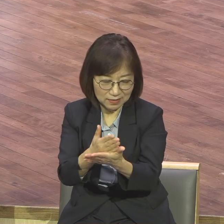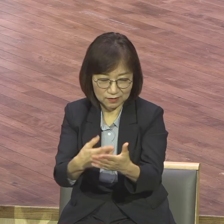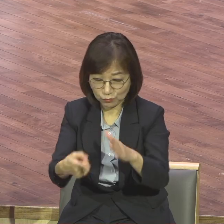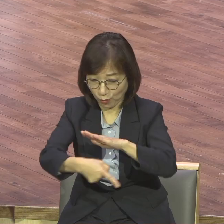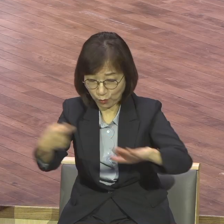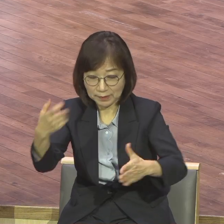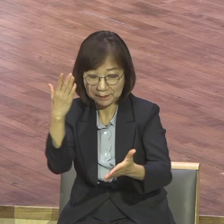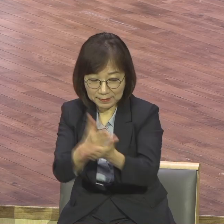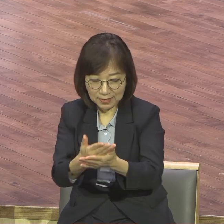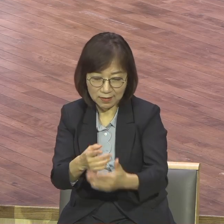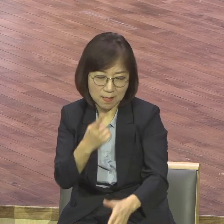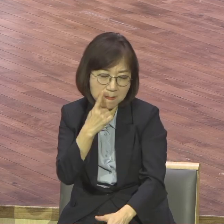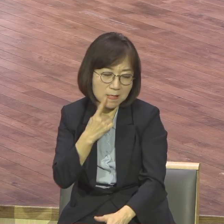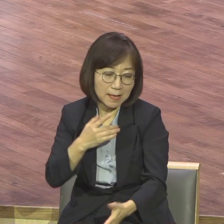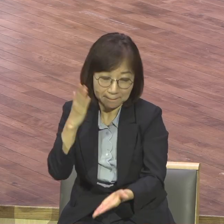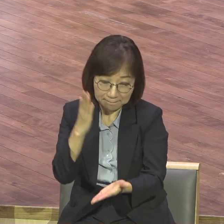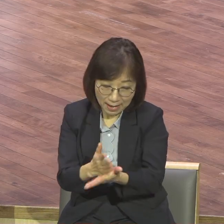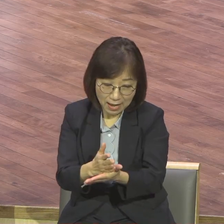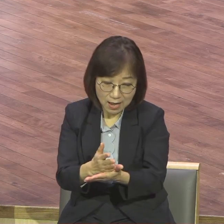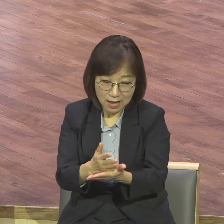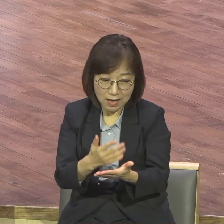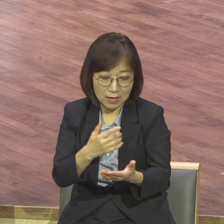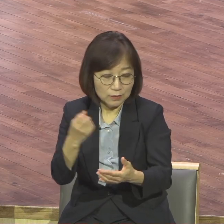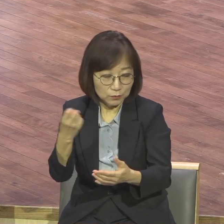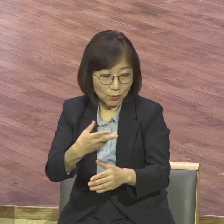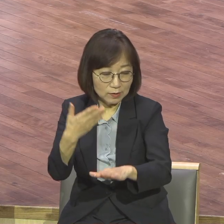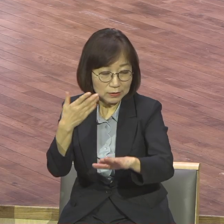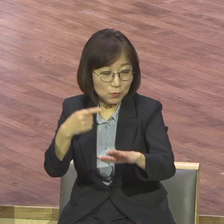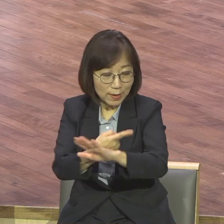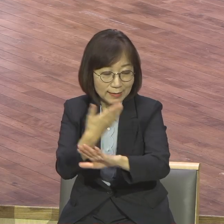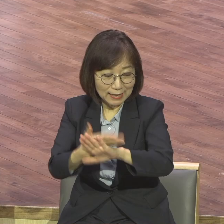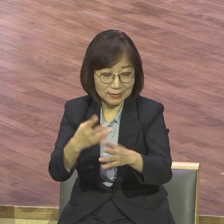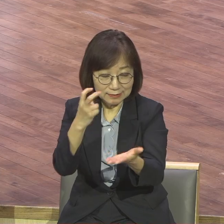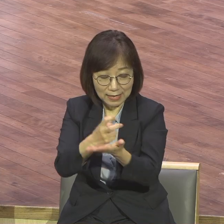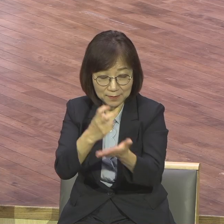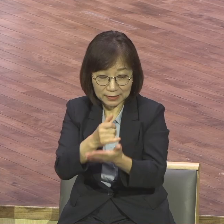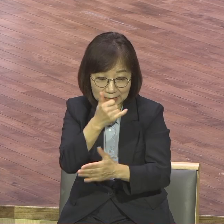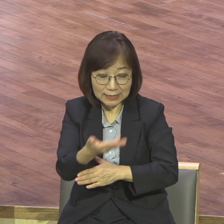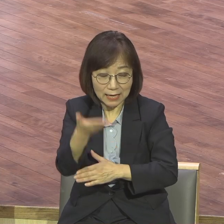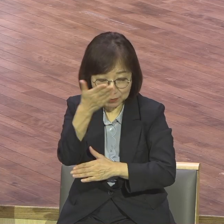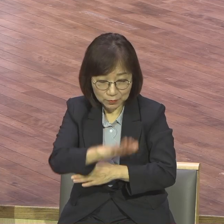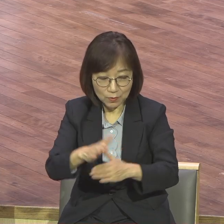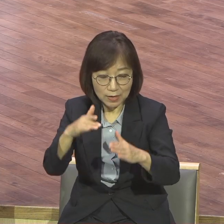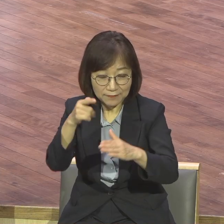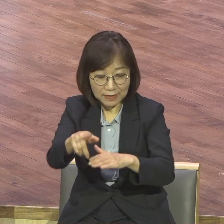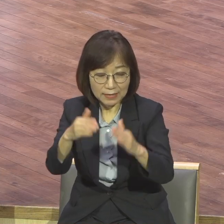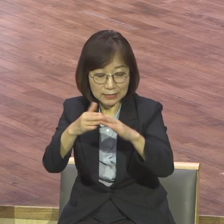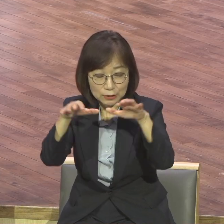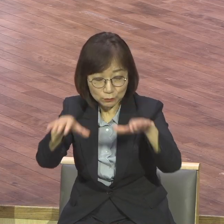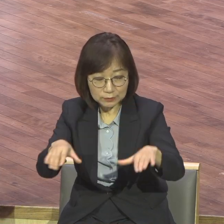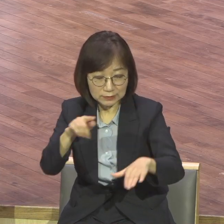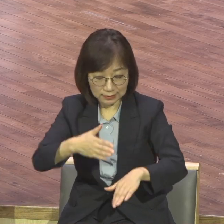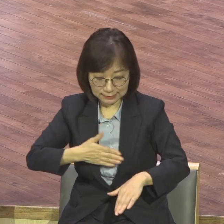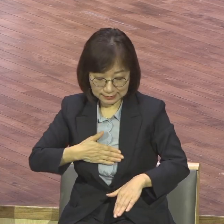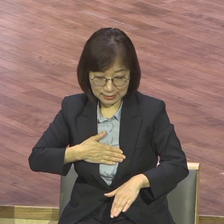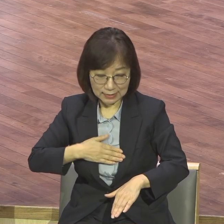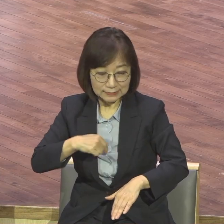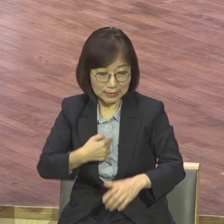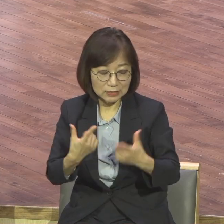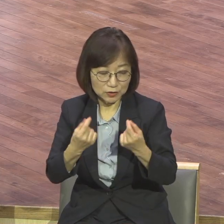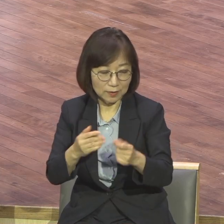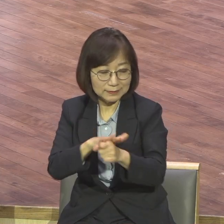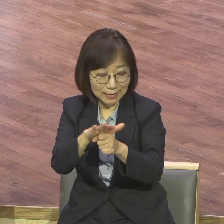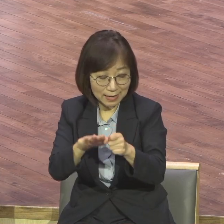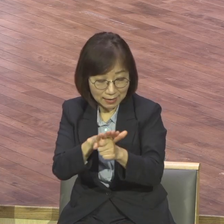도둑질하지 말라, 탐내지 말라 한 것과 그 외에 다른 계명이 있을지라도 너 이웃을 내 자신과 같이 사랑하라 하신 그 말씀